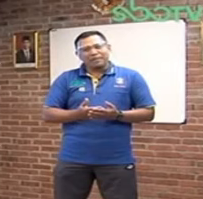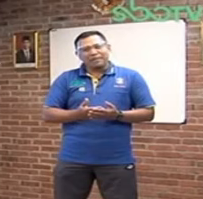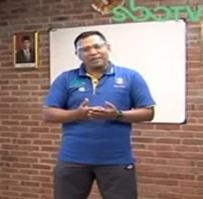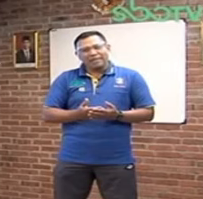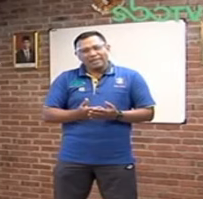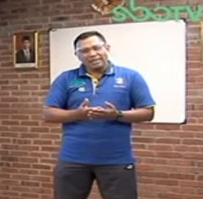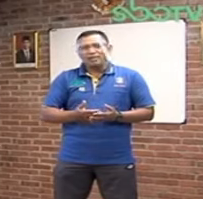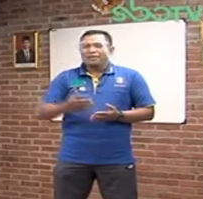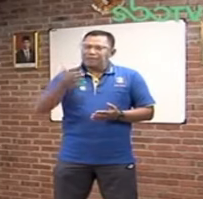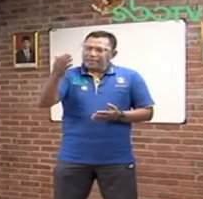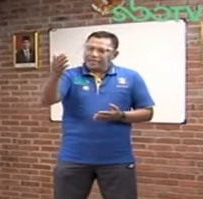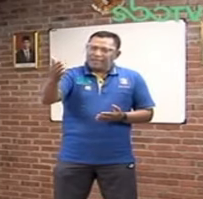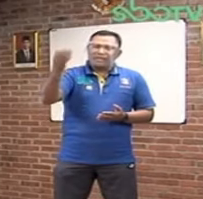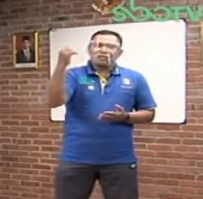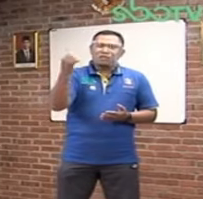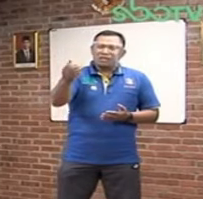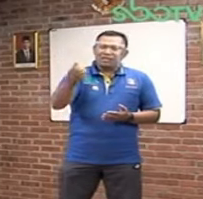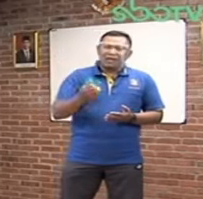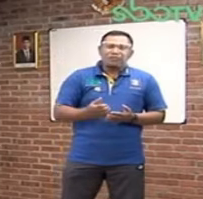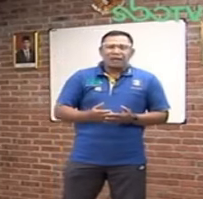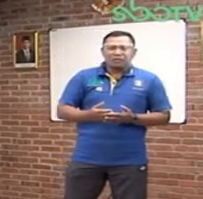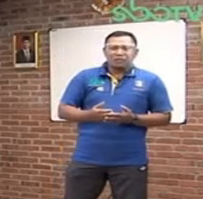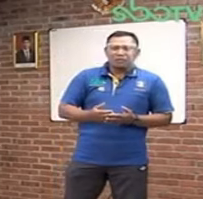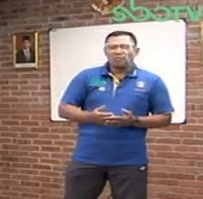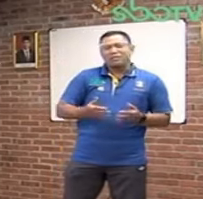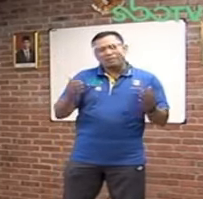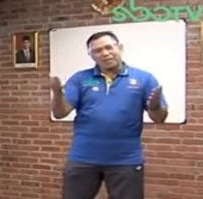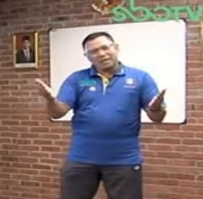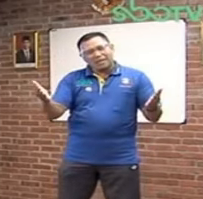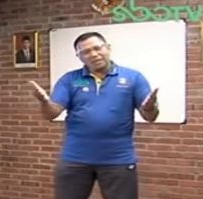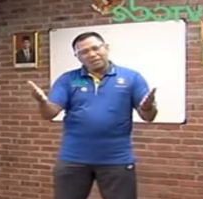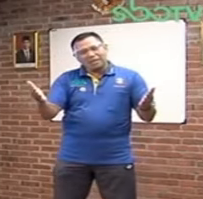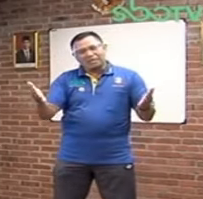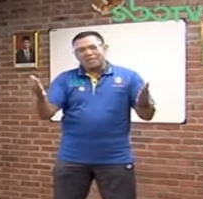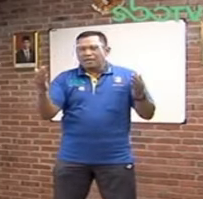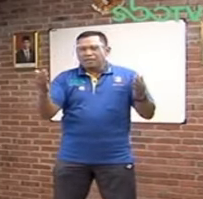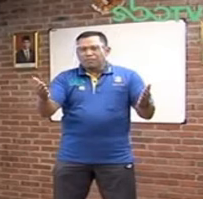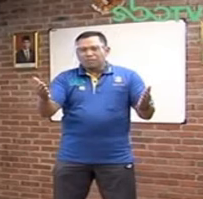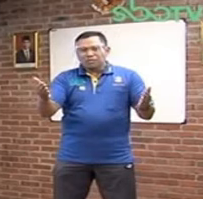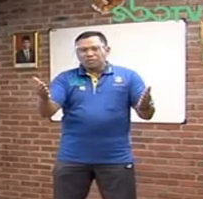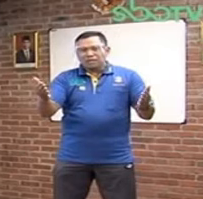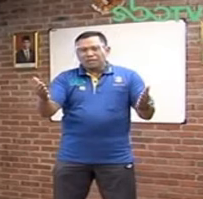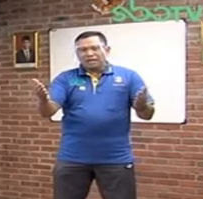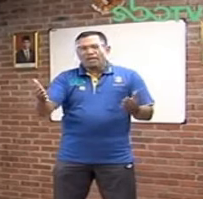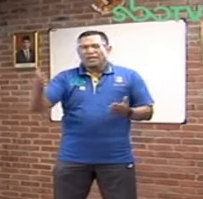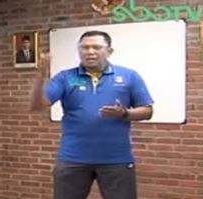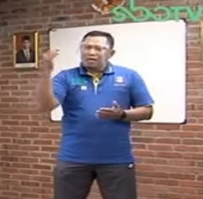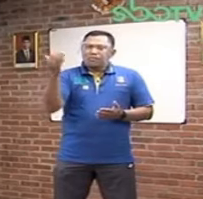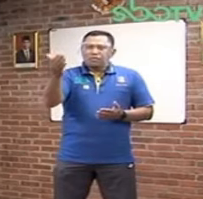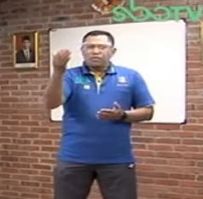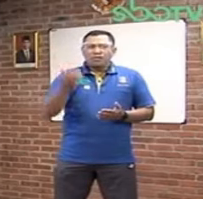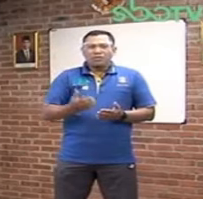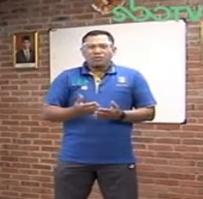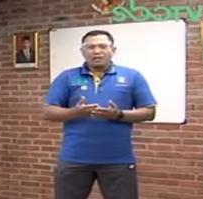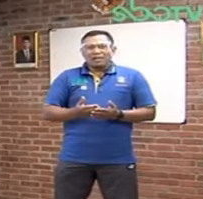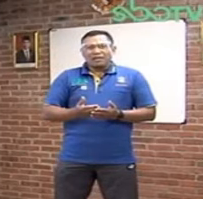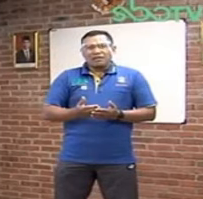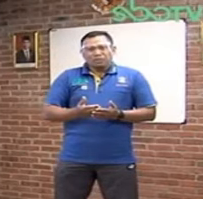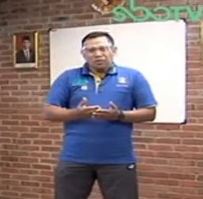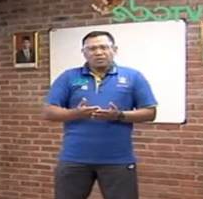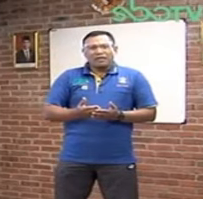pada pagi hari ini? Baik, kalau sudah siap, ayo siapkan alat tulis, buku tulisnya, buku